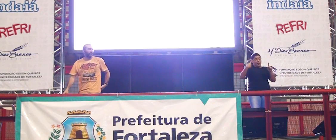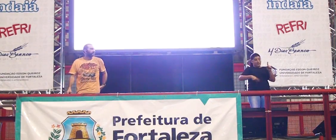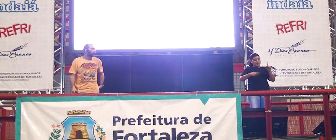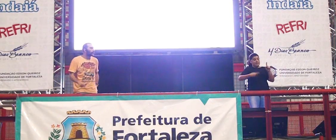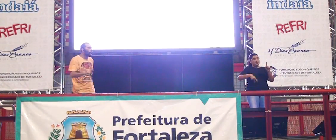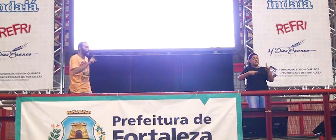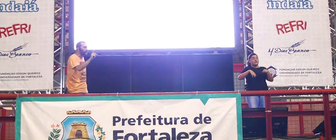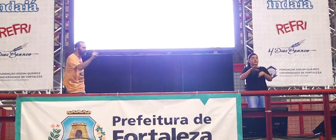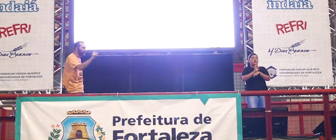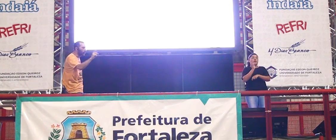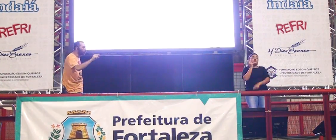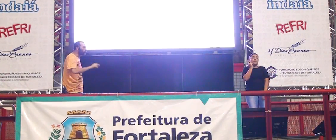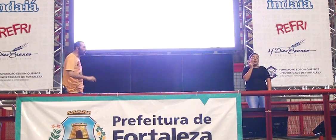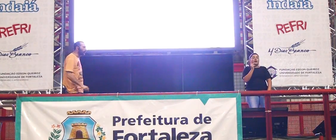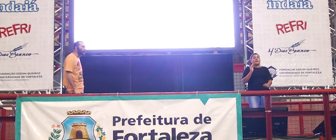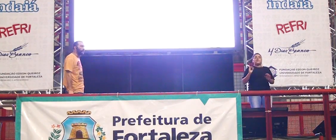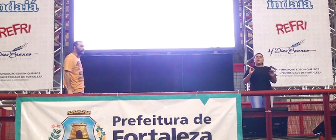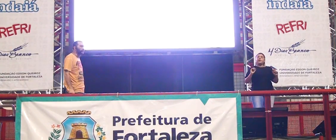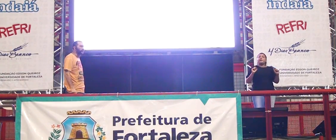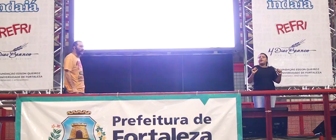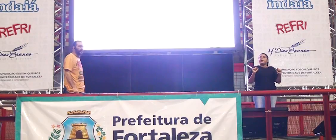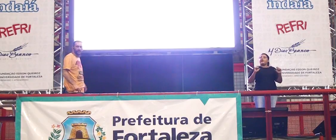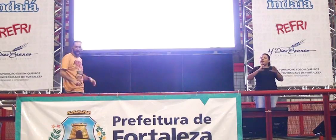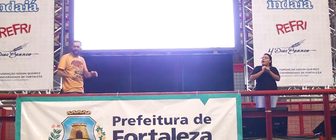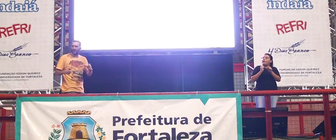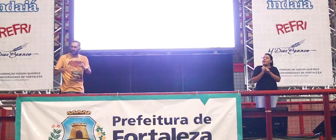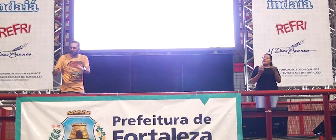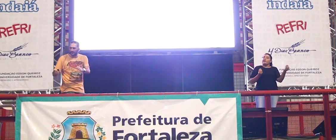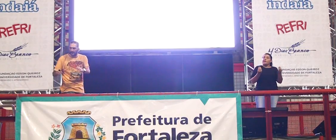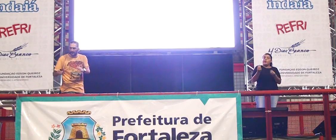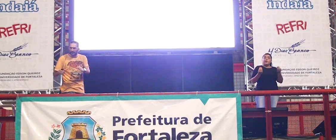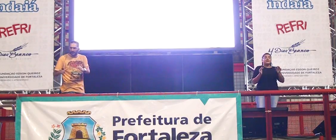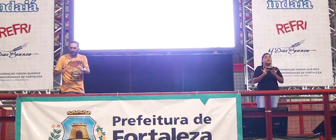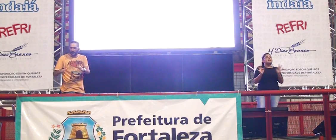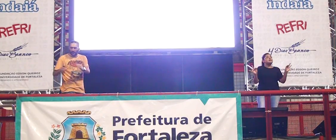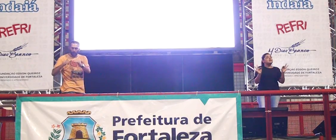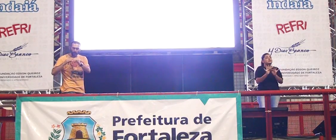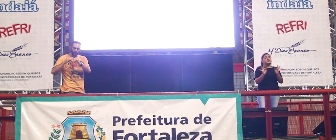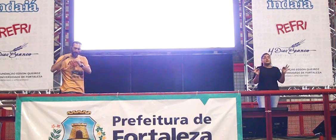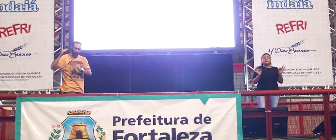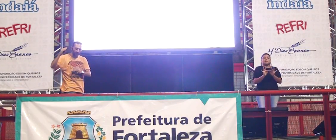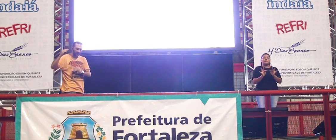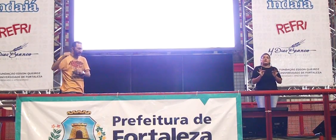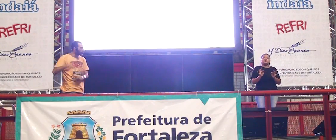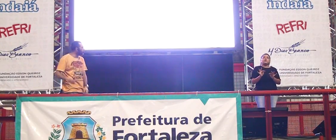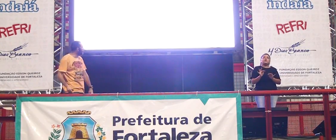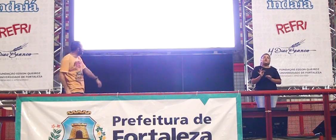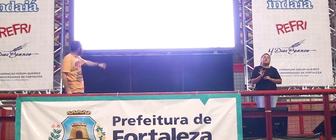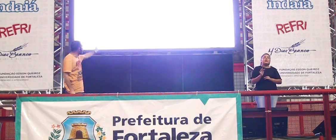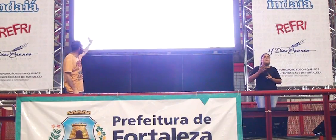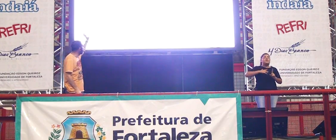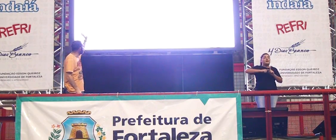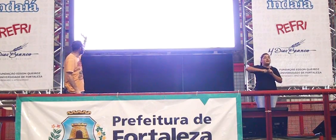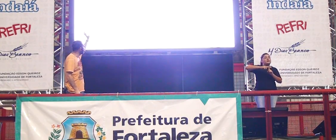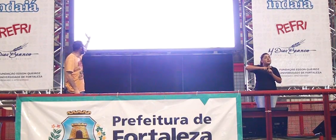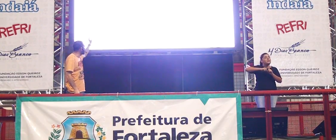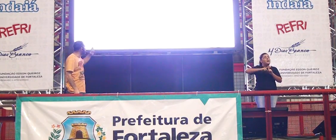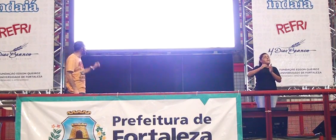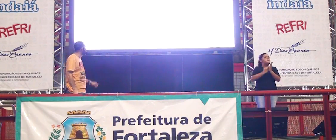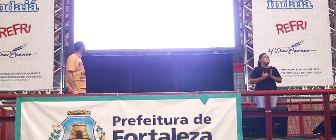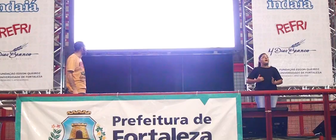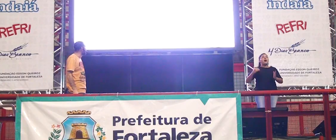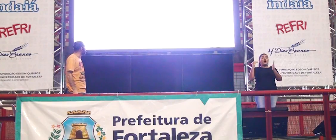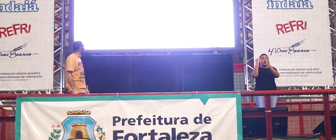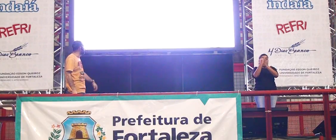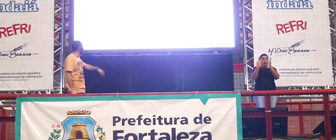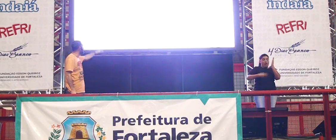região? Como é que você calcula uma amplitude térmica? É simples. Quanto variou minha temperatura? Qual foi a maior